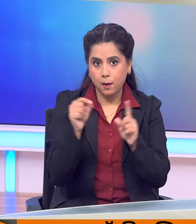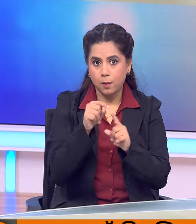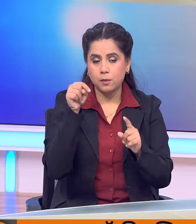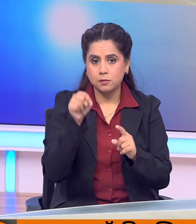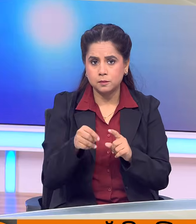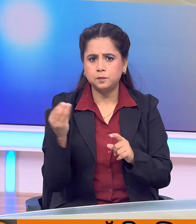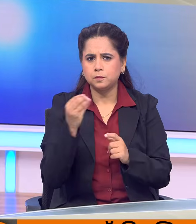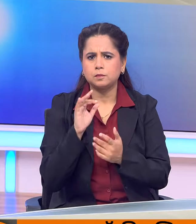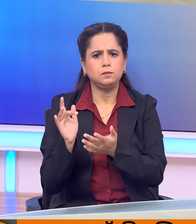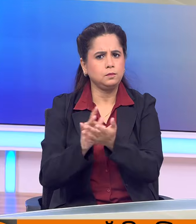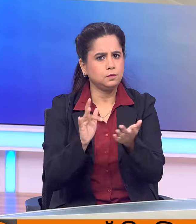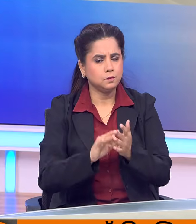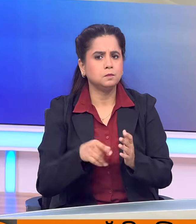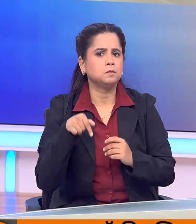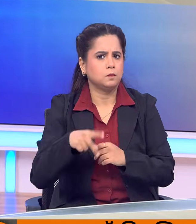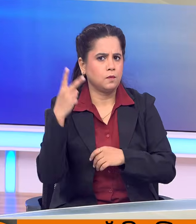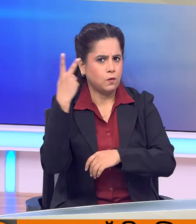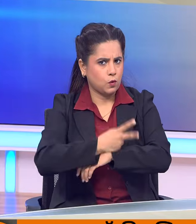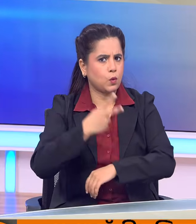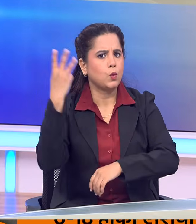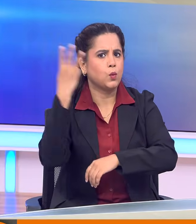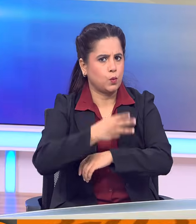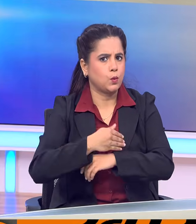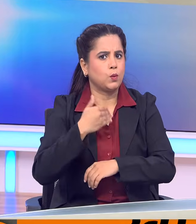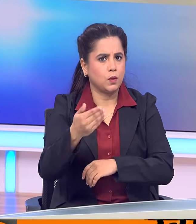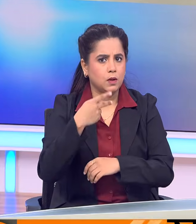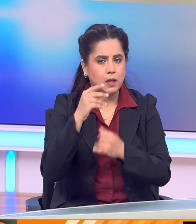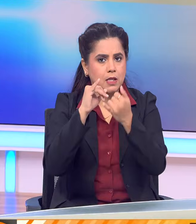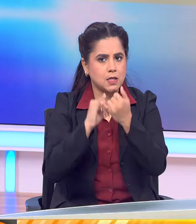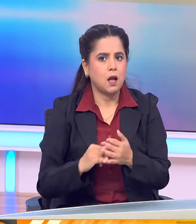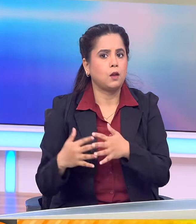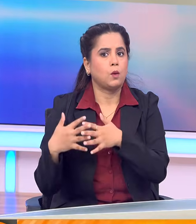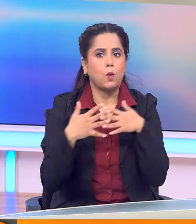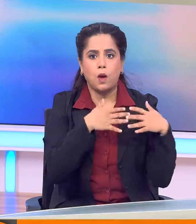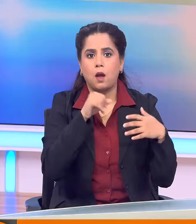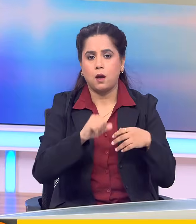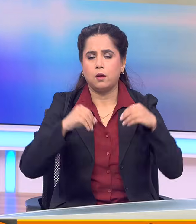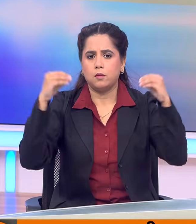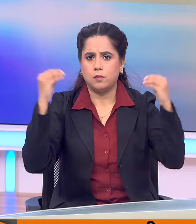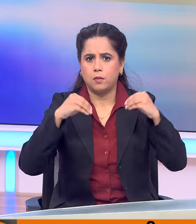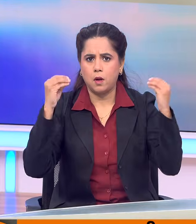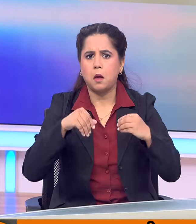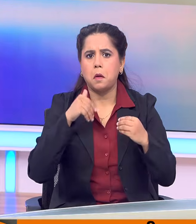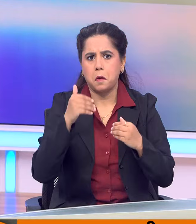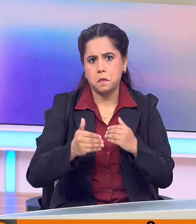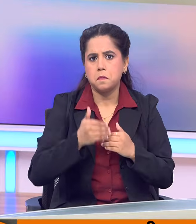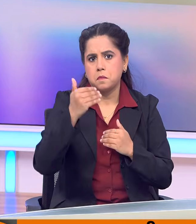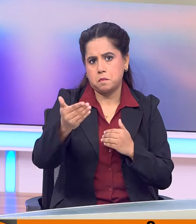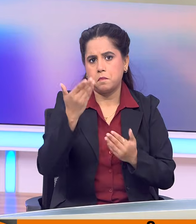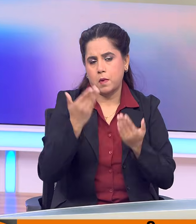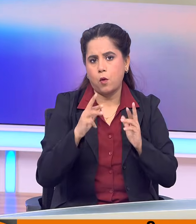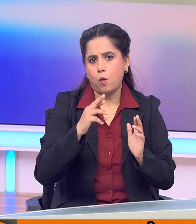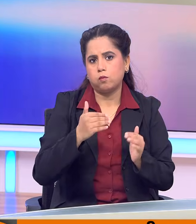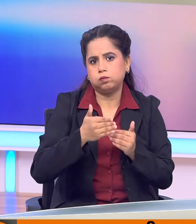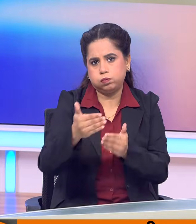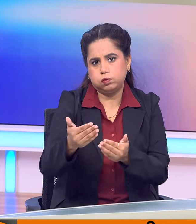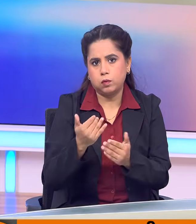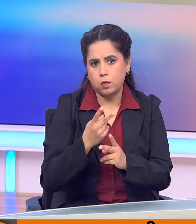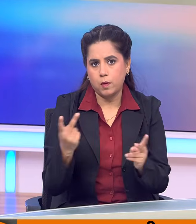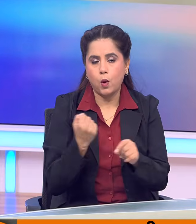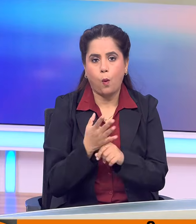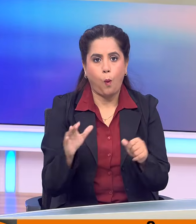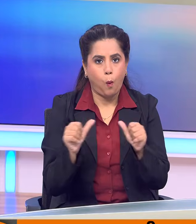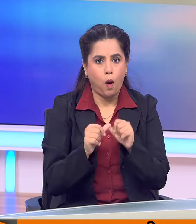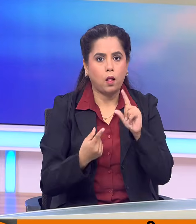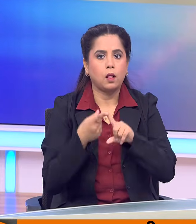प्रदेश के कुछ हिस्सों में अगले 2 से 3 दिनों में दक्षिण पश्चिम मानसून के आगे बढ़ने का अनुमान लगाया है। गोवा